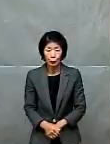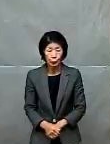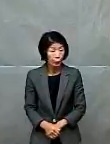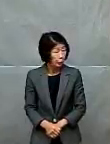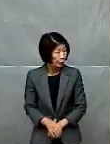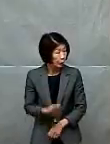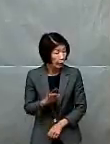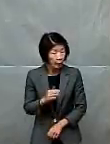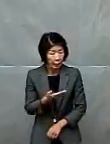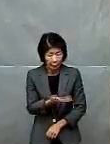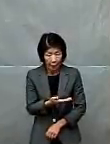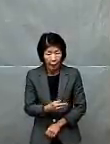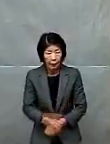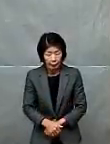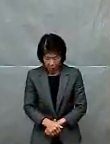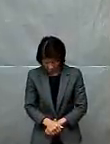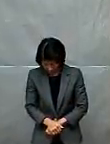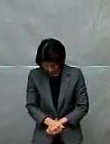ありますか。